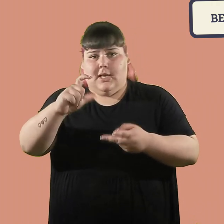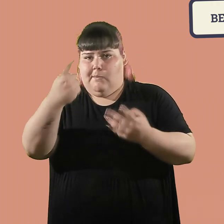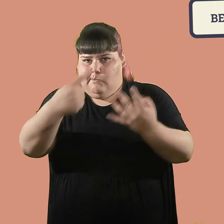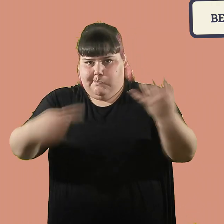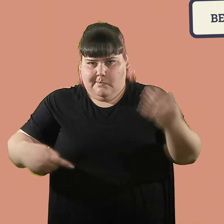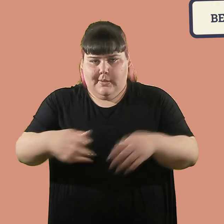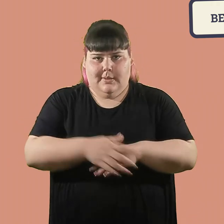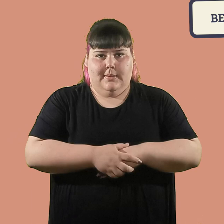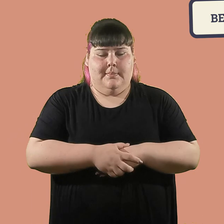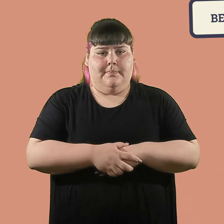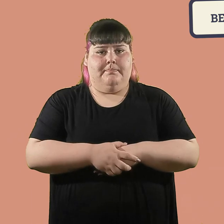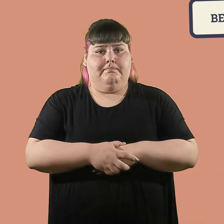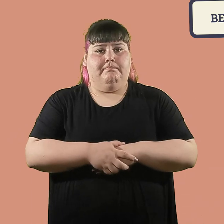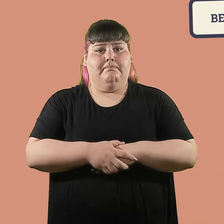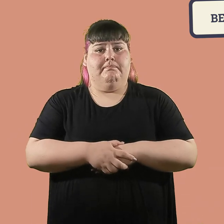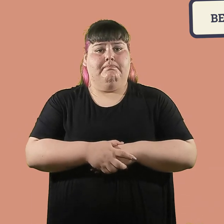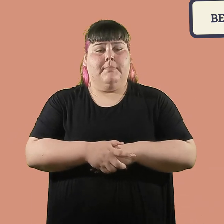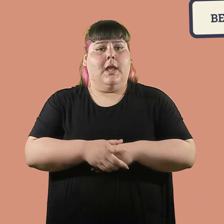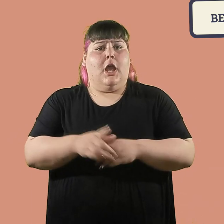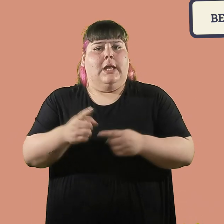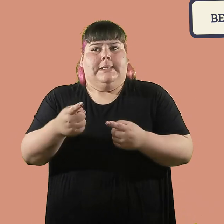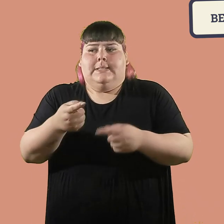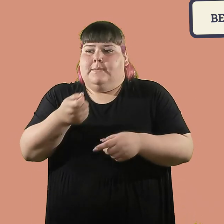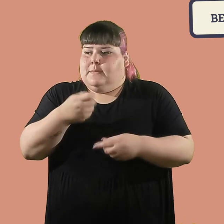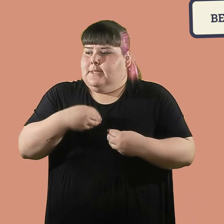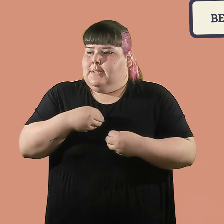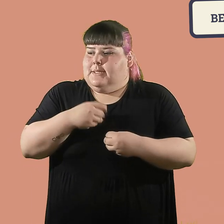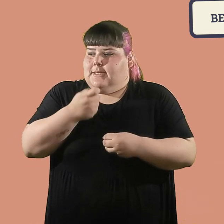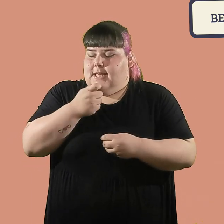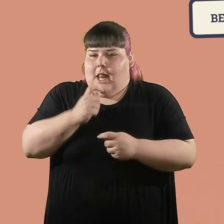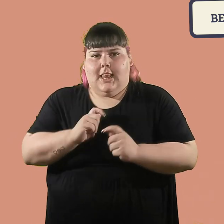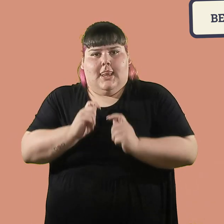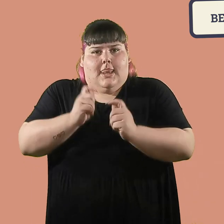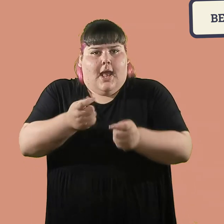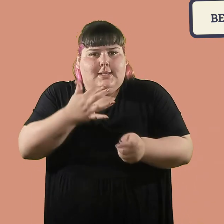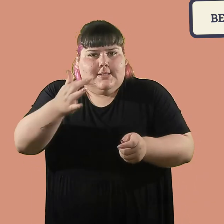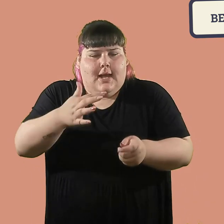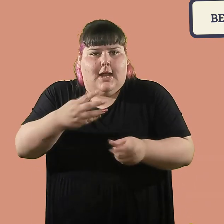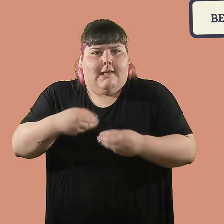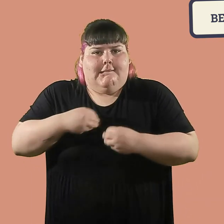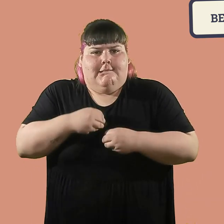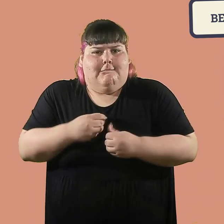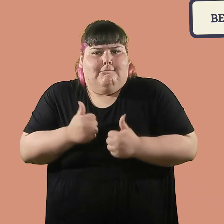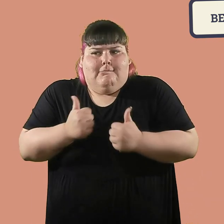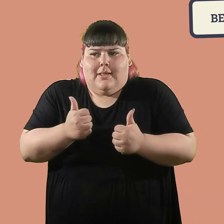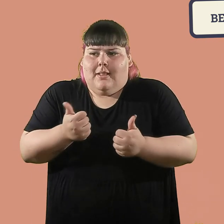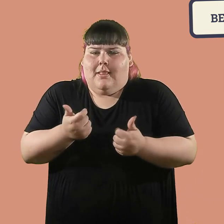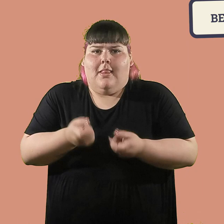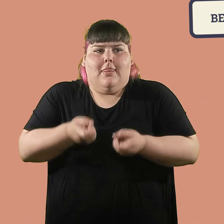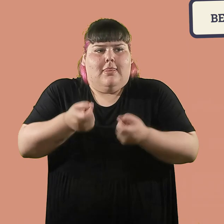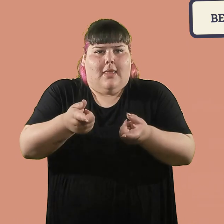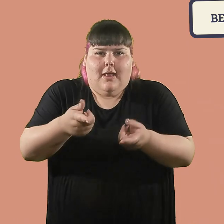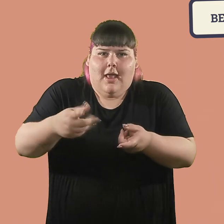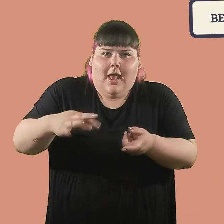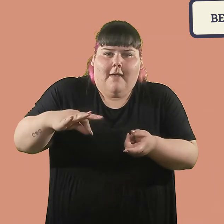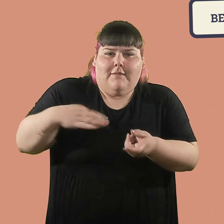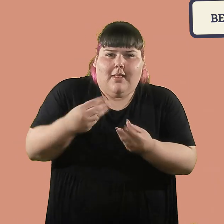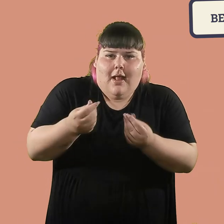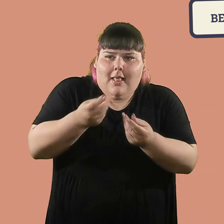El sentimiento de satisfacción por contribuir en un acto que puede llegar a mejorar la calidad de vida y hasta salvar a